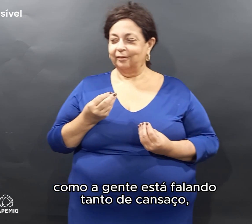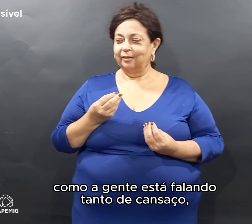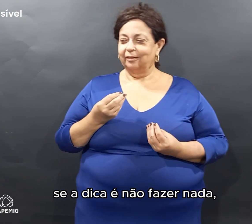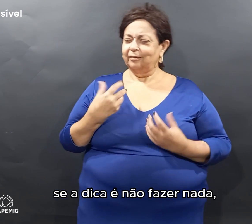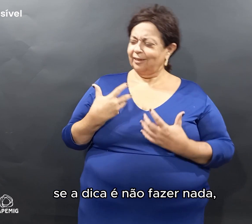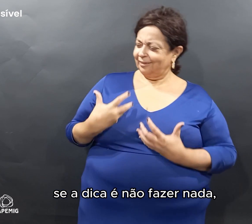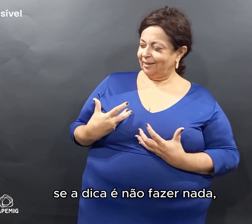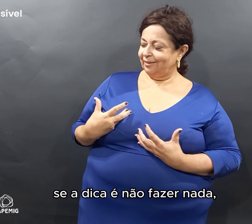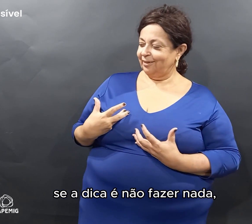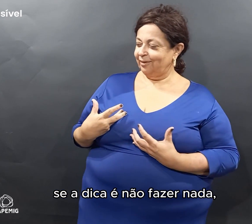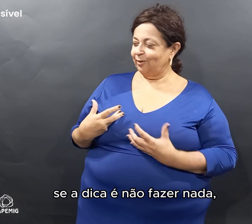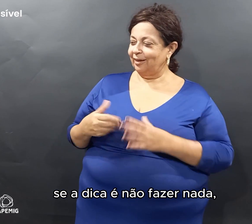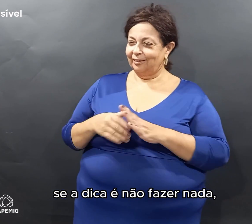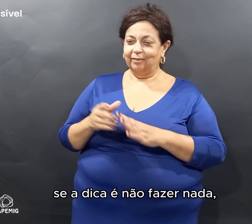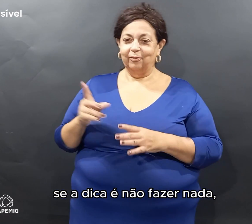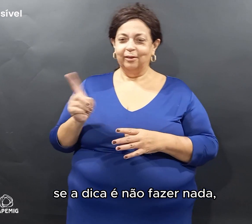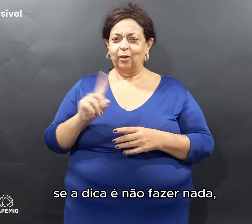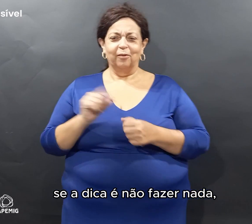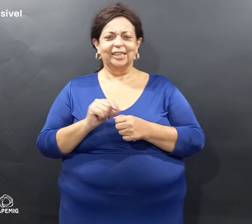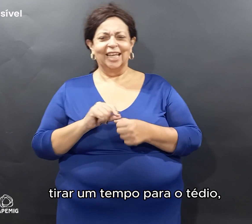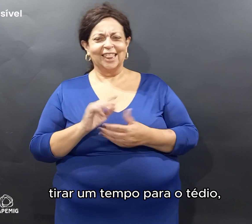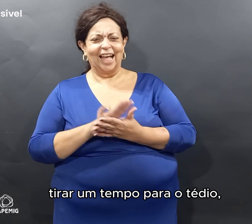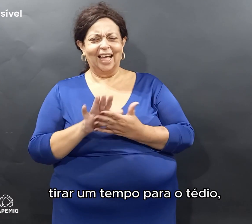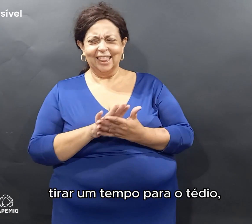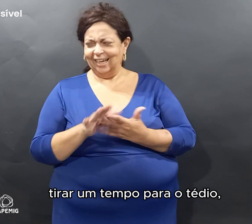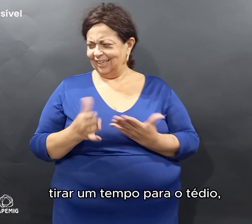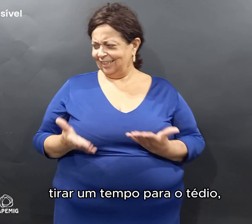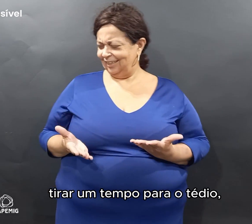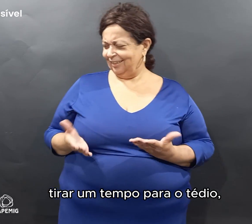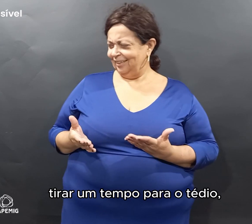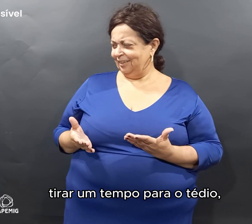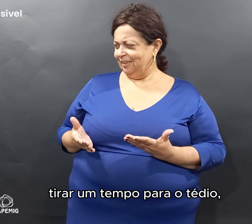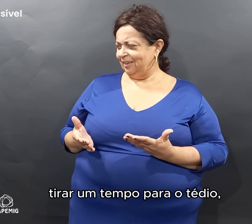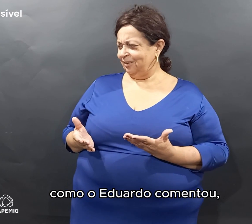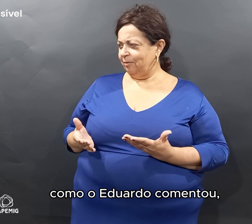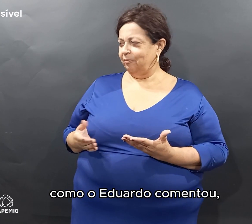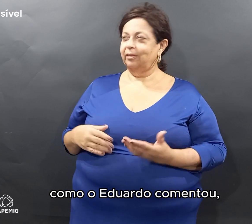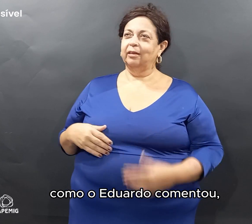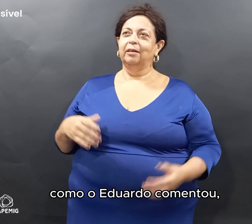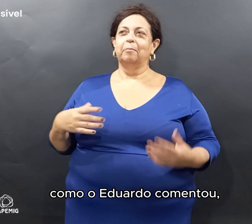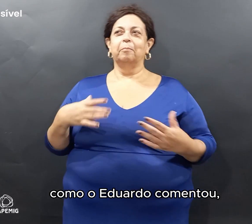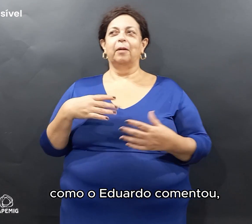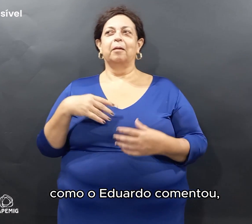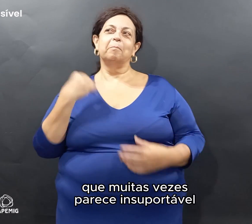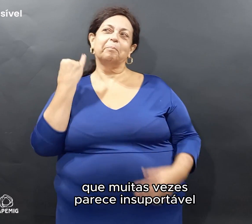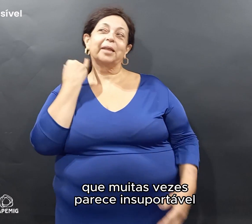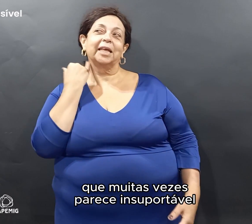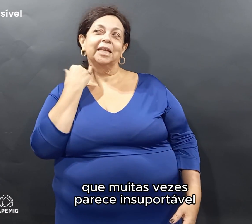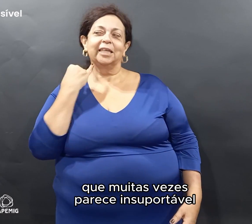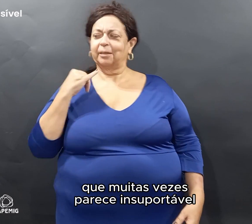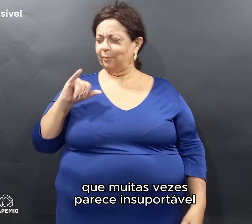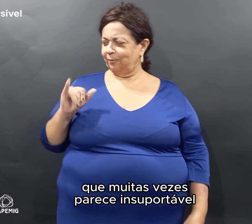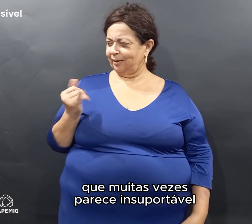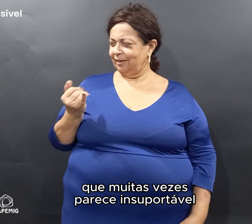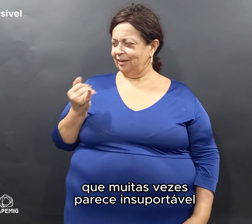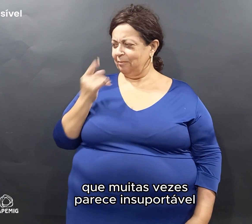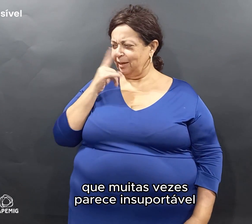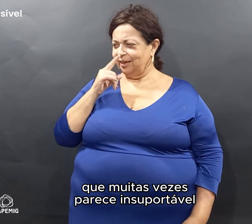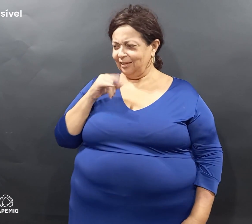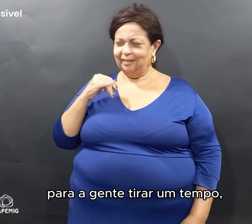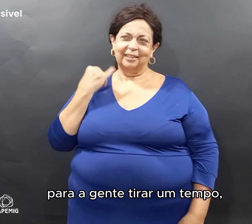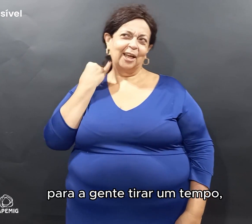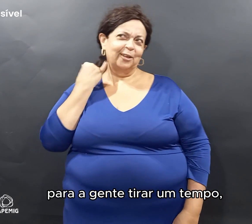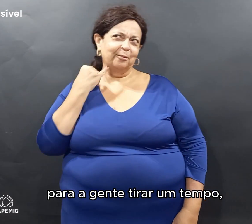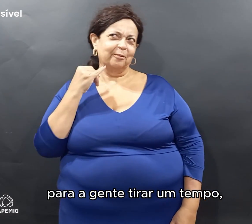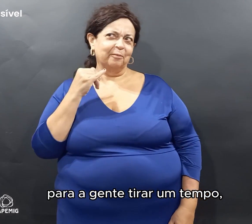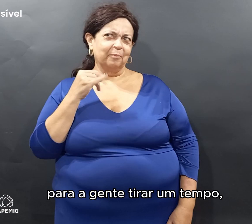de cansaço, se a dica é não fazer nada, não tirar um tempo para o tédio, como o Eduardo comentou, que muitas vezes parece insuportável,